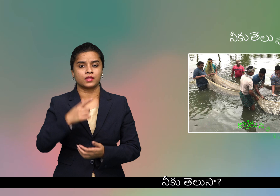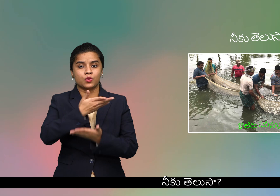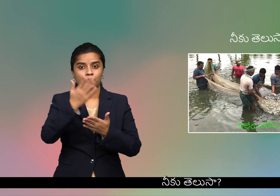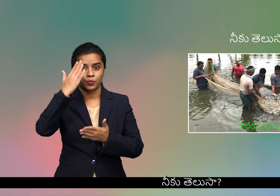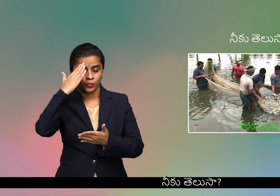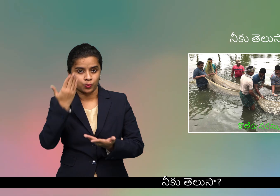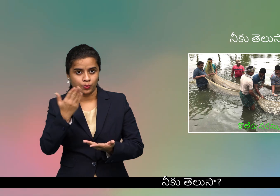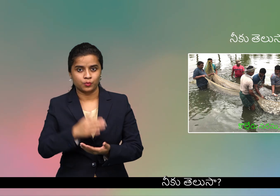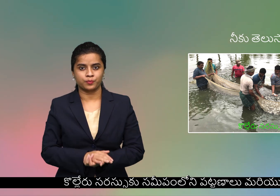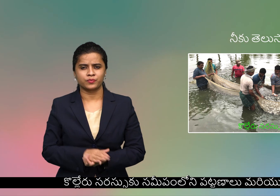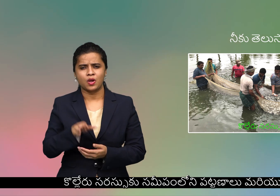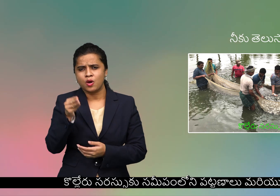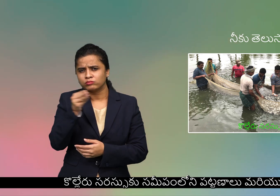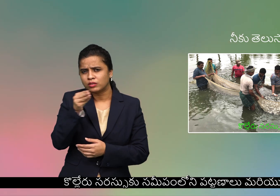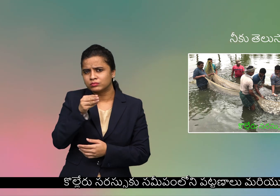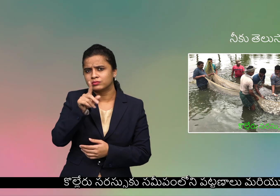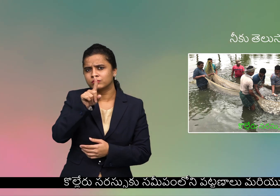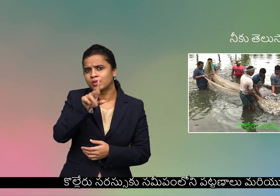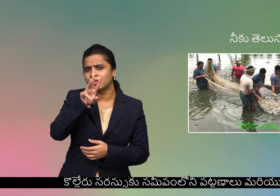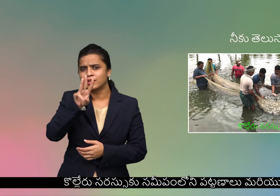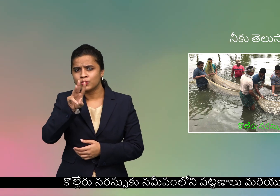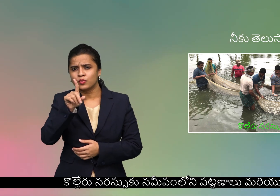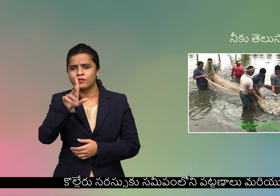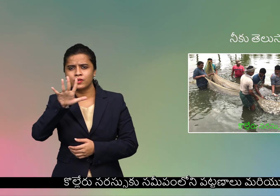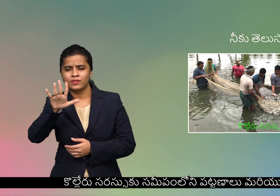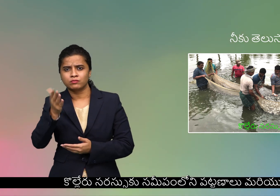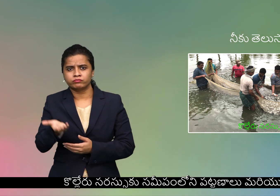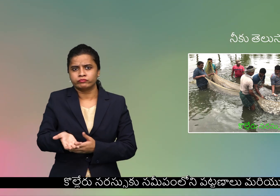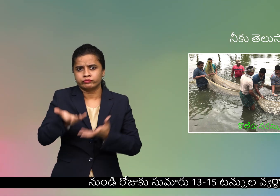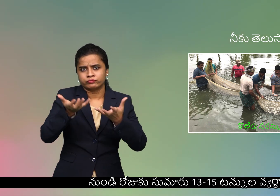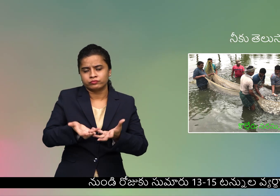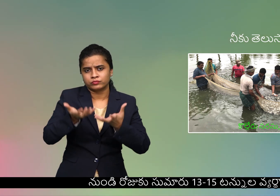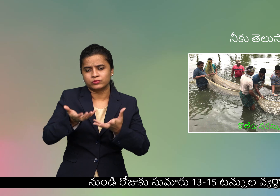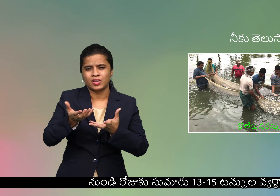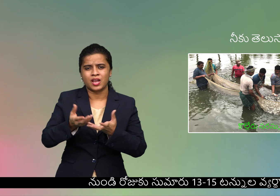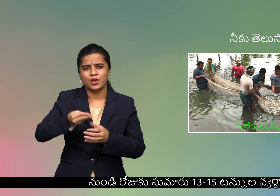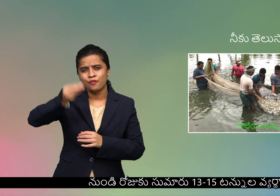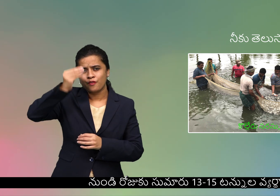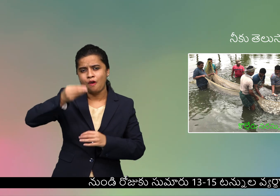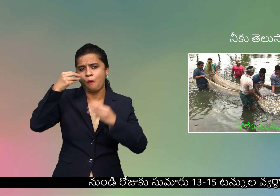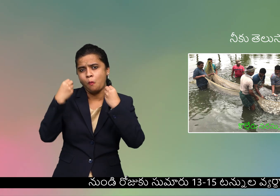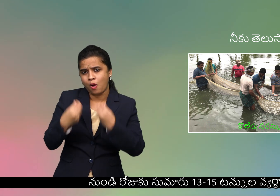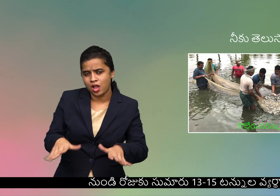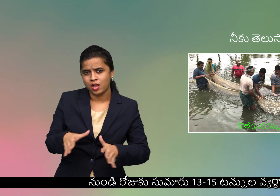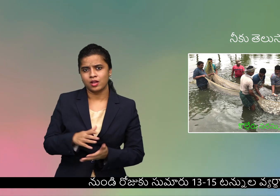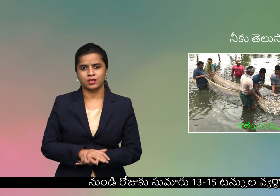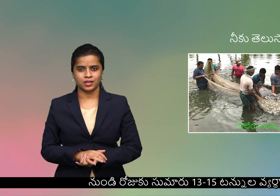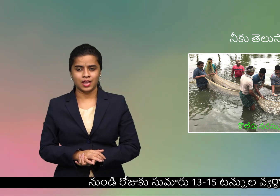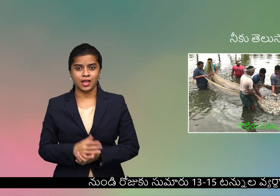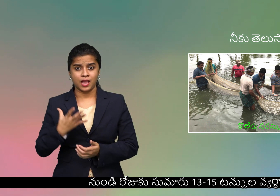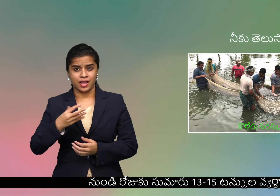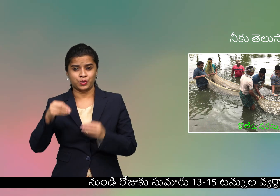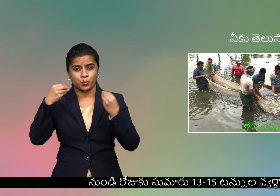మీకు తెలుసా, కొల్లేరు సరస్సుకు సమీపంలోని పట్టణాలు మరియు గ్రామాల నుండి రోజుకు సుమారు 13